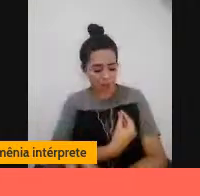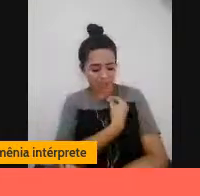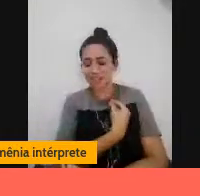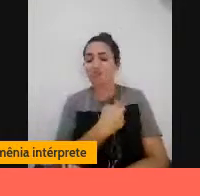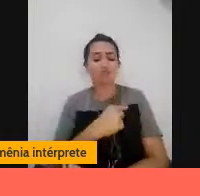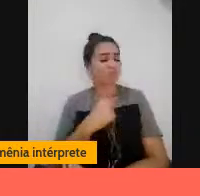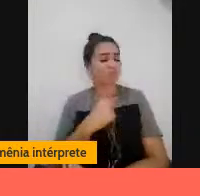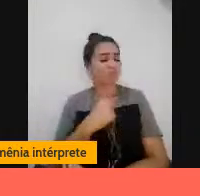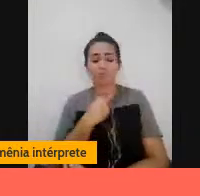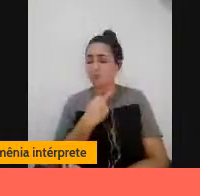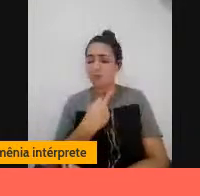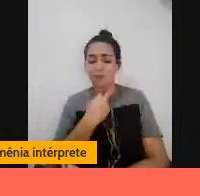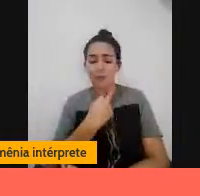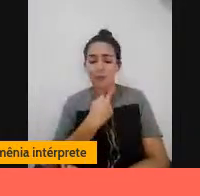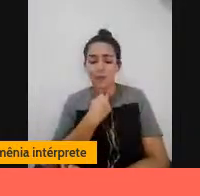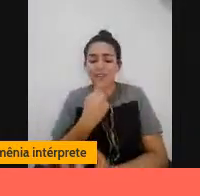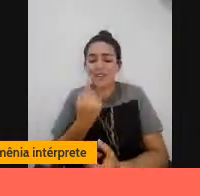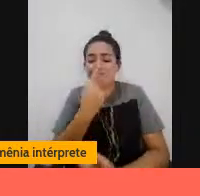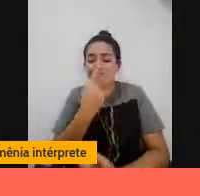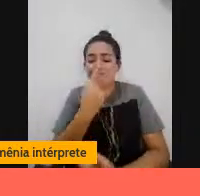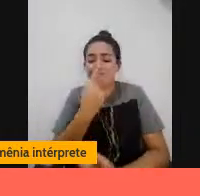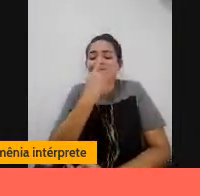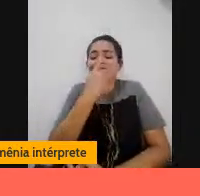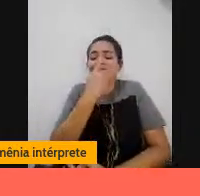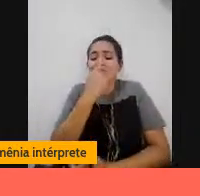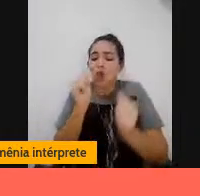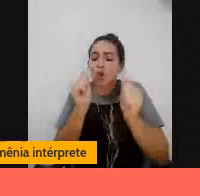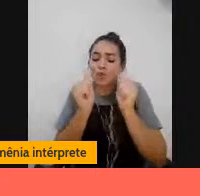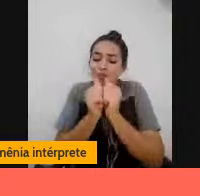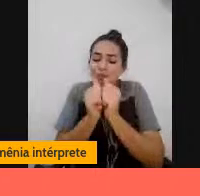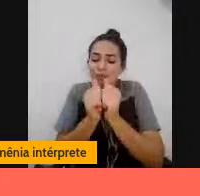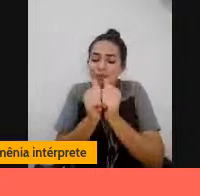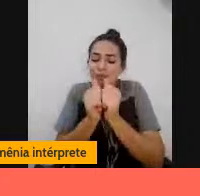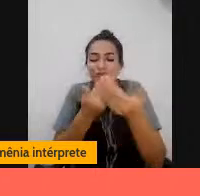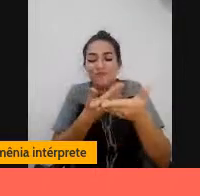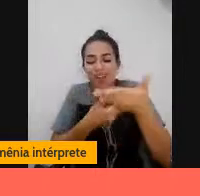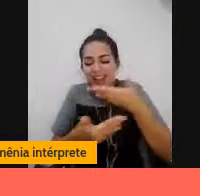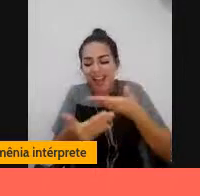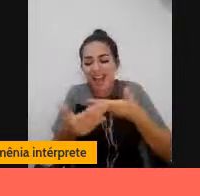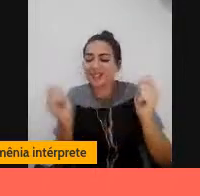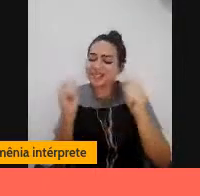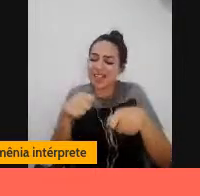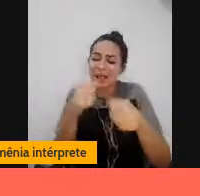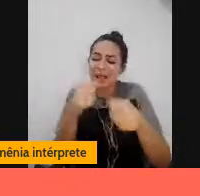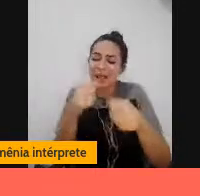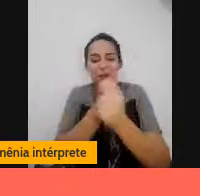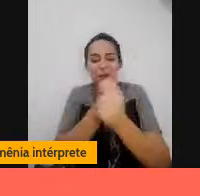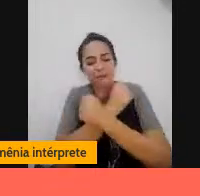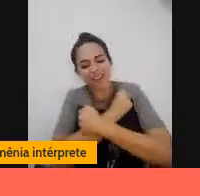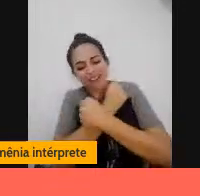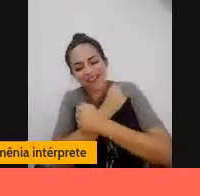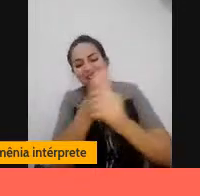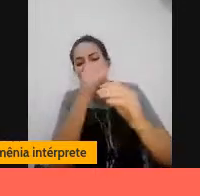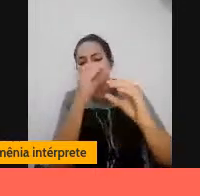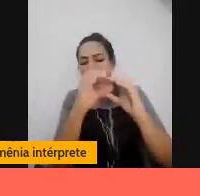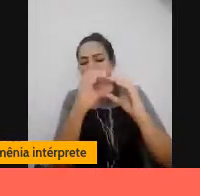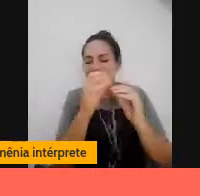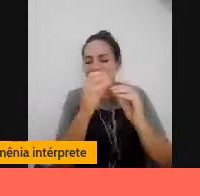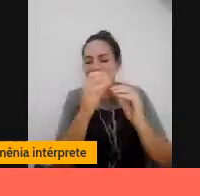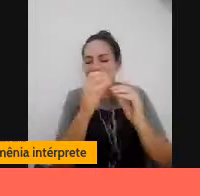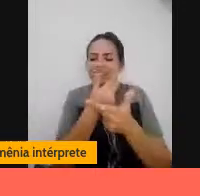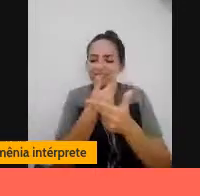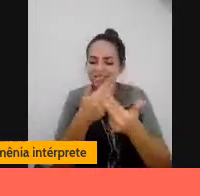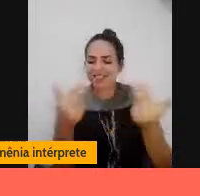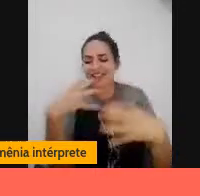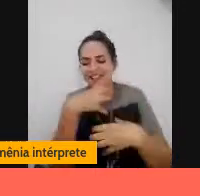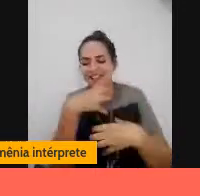essa aproximação, né, de você estar perto, de você poder abraçar, de você poder se sentir